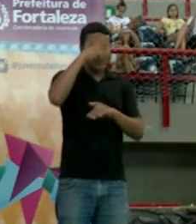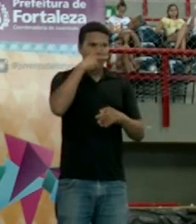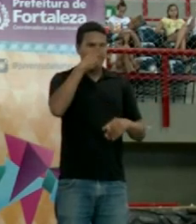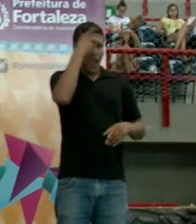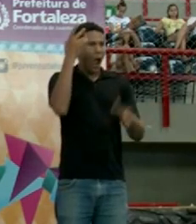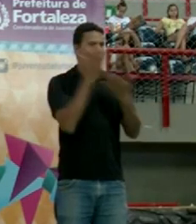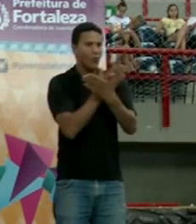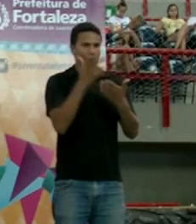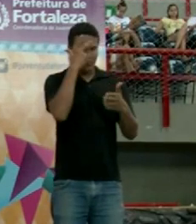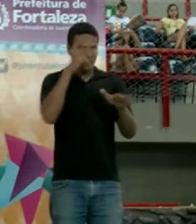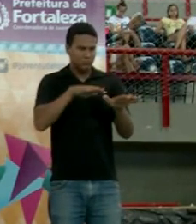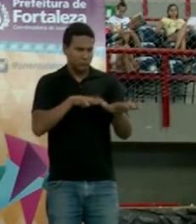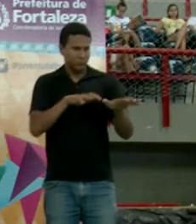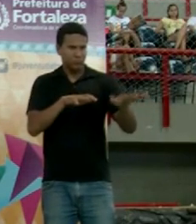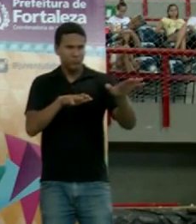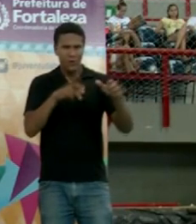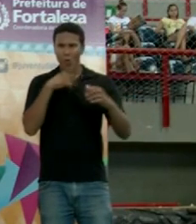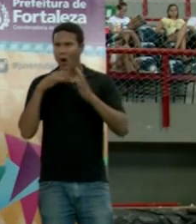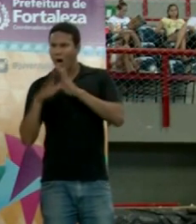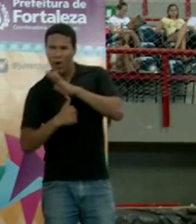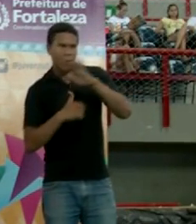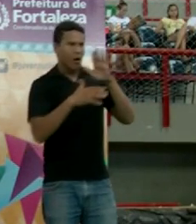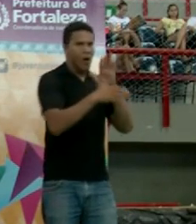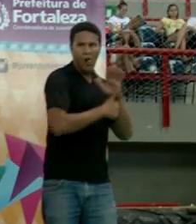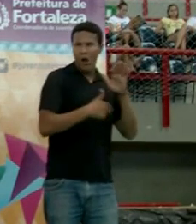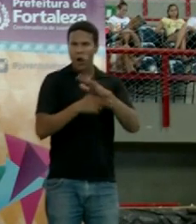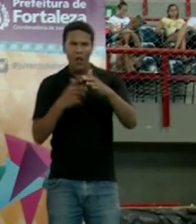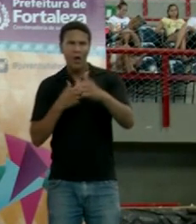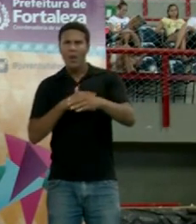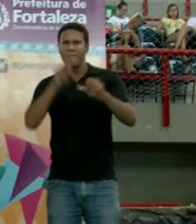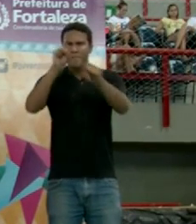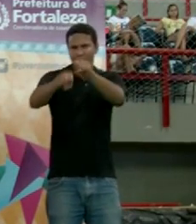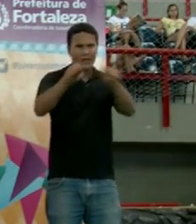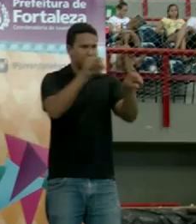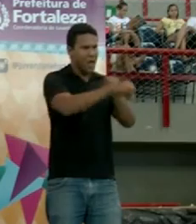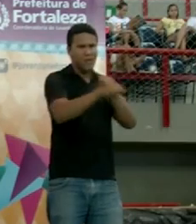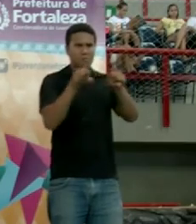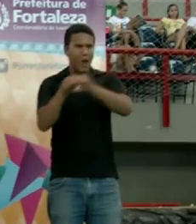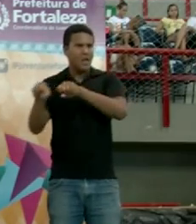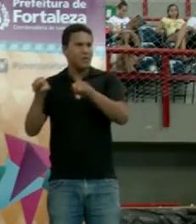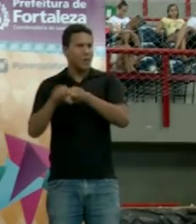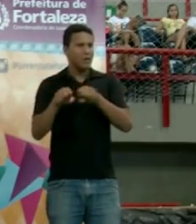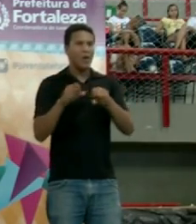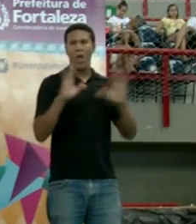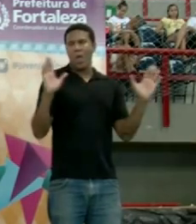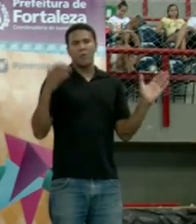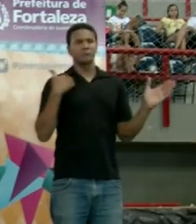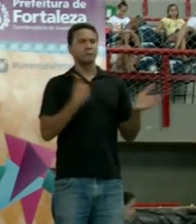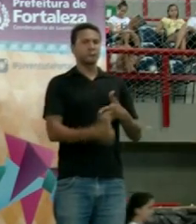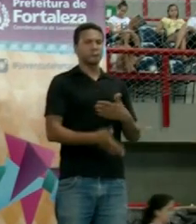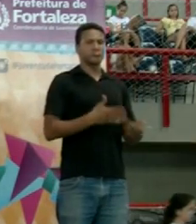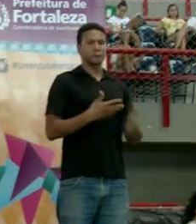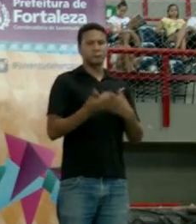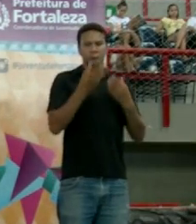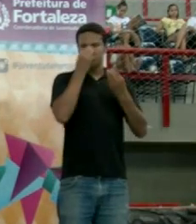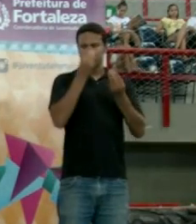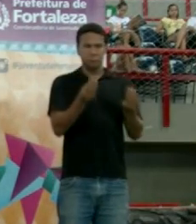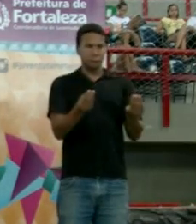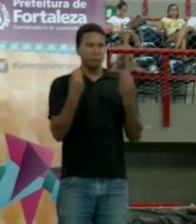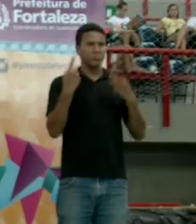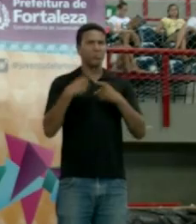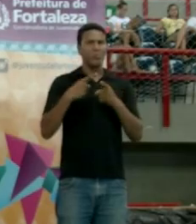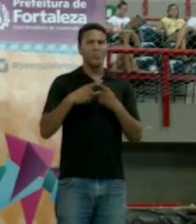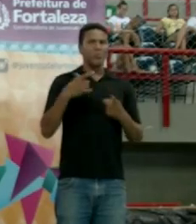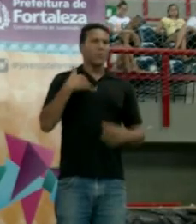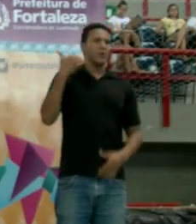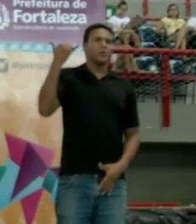matando. Ia roubando e matando no caminho para chegar lá no Oriente. O pessoal, tinha gente que tinha medo dos cruzados. Porque quando